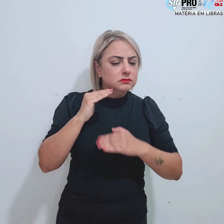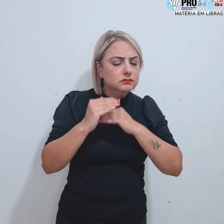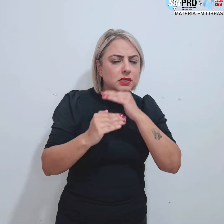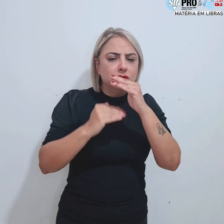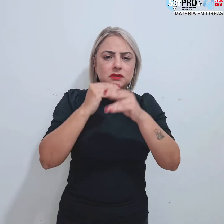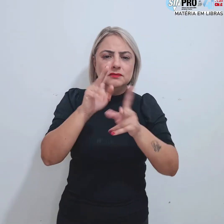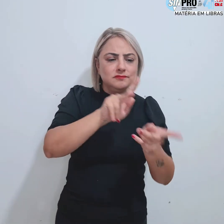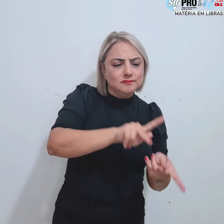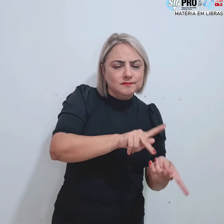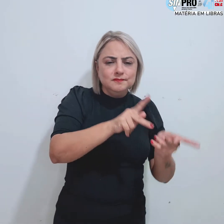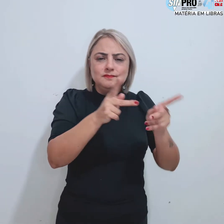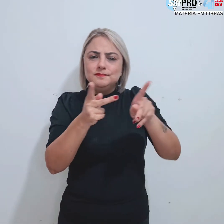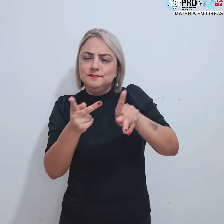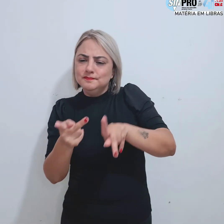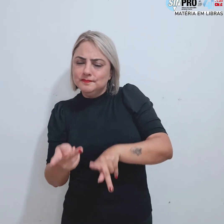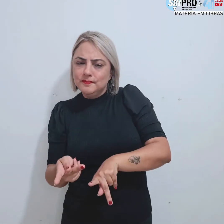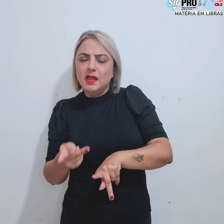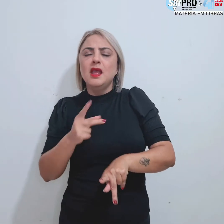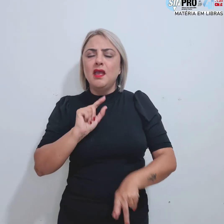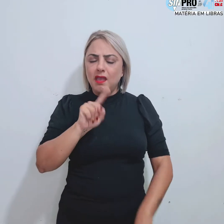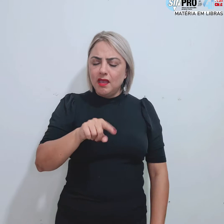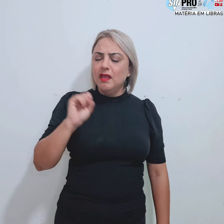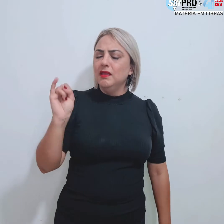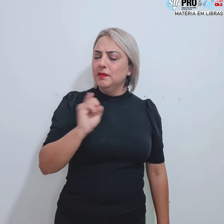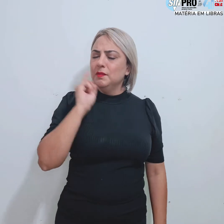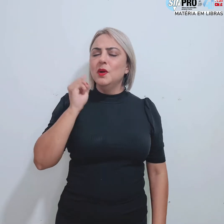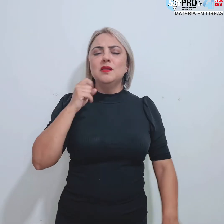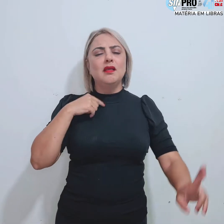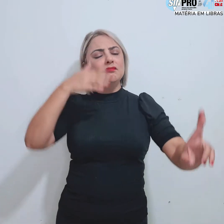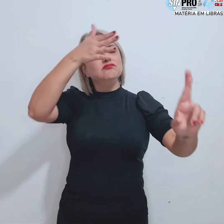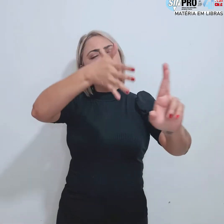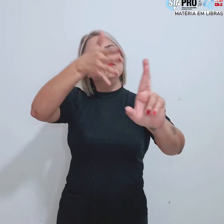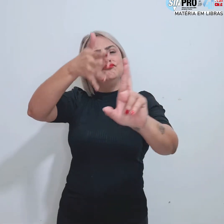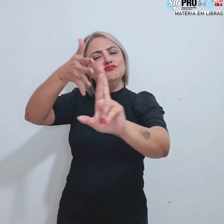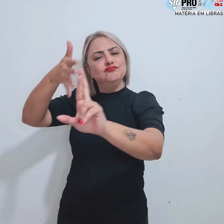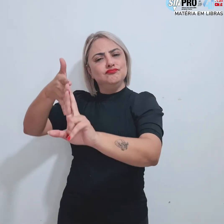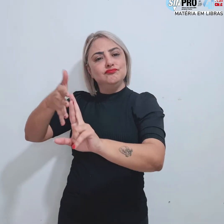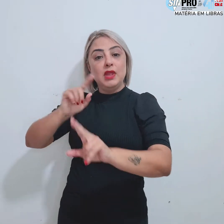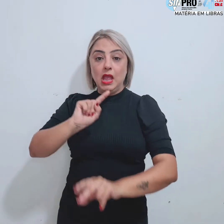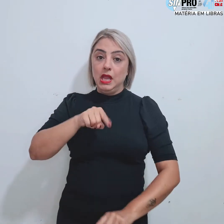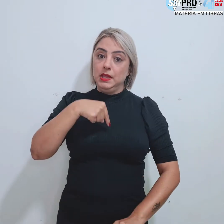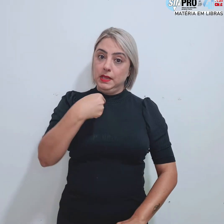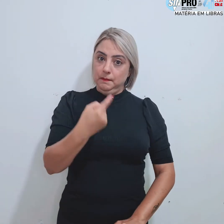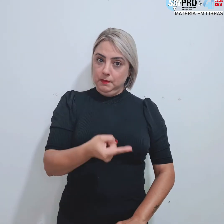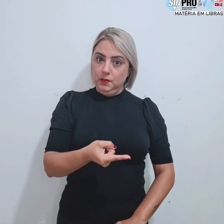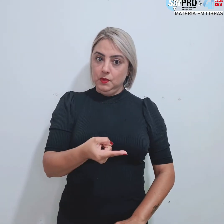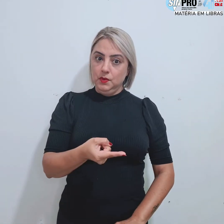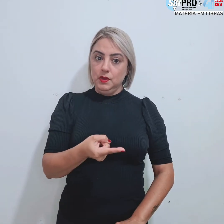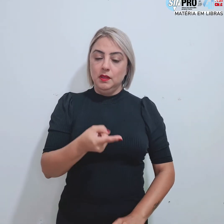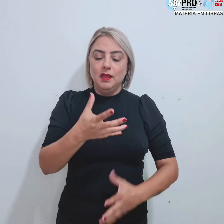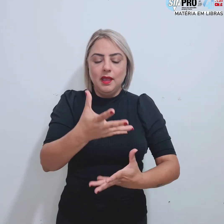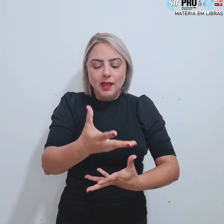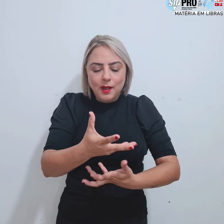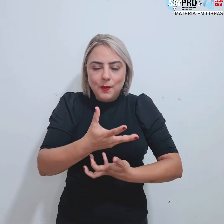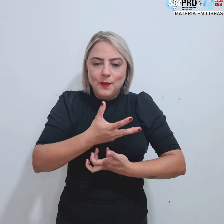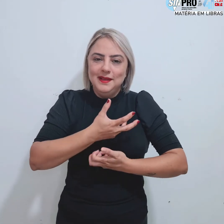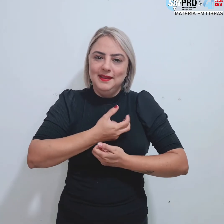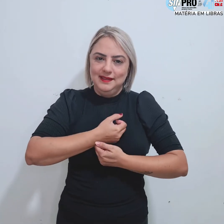está no processo de transição, é importante ter referência. Depois disso, é acolher.